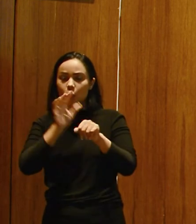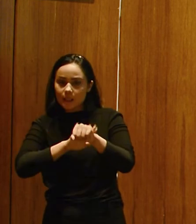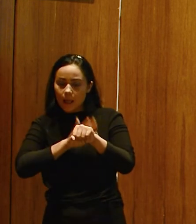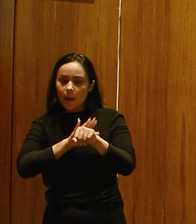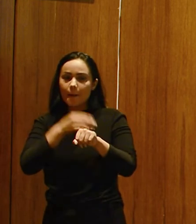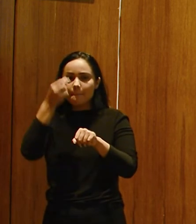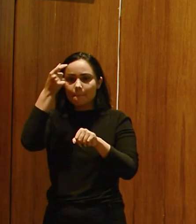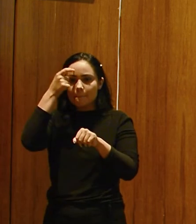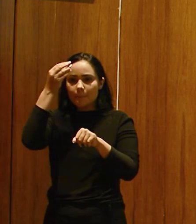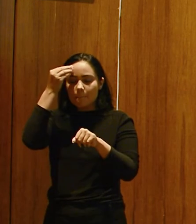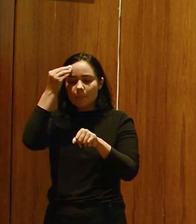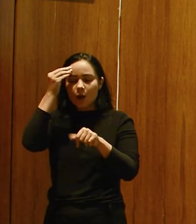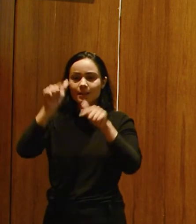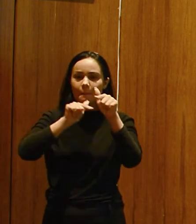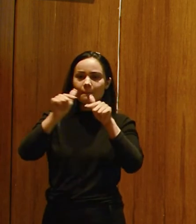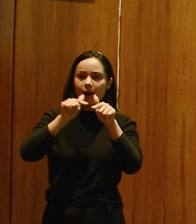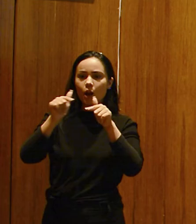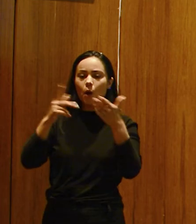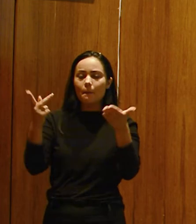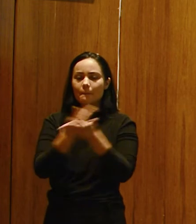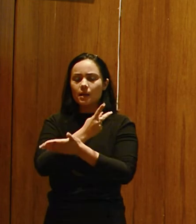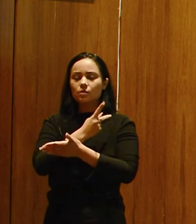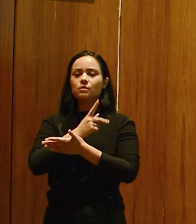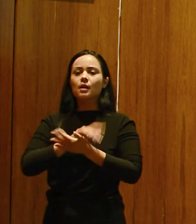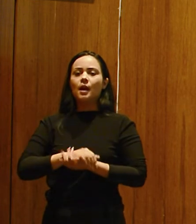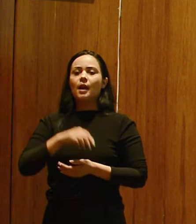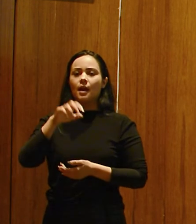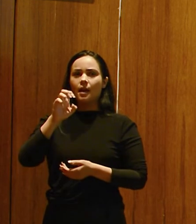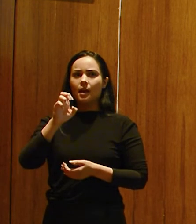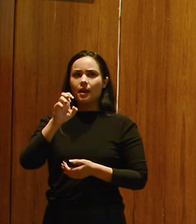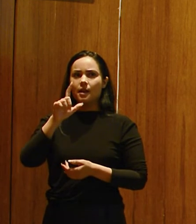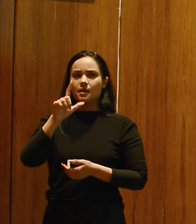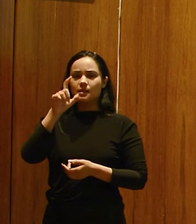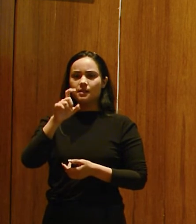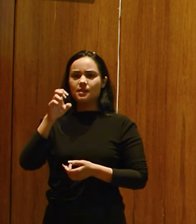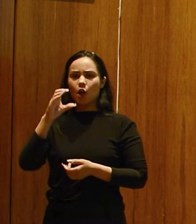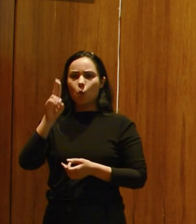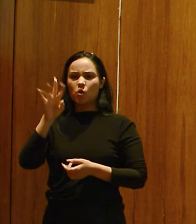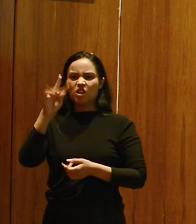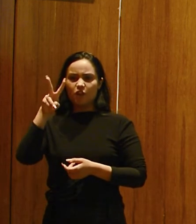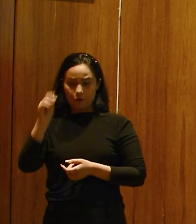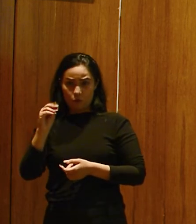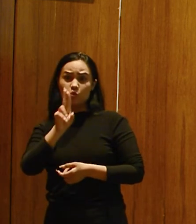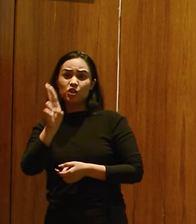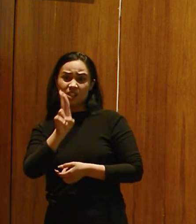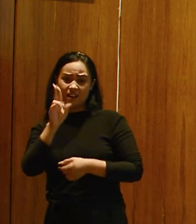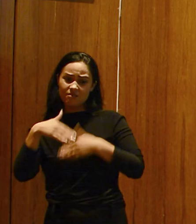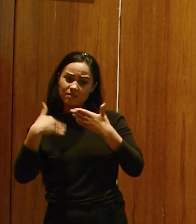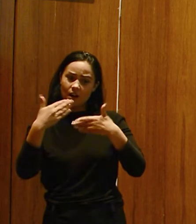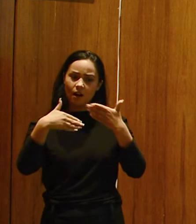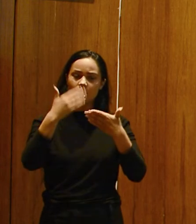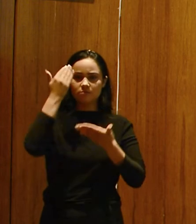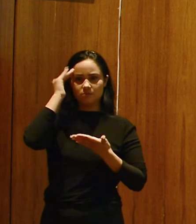memória de trabalho, funções executivas, porque todos esses recursos cognitivos são utilizados durante